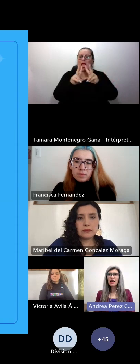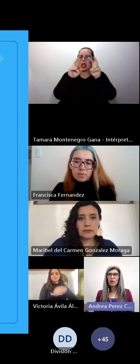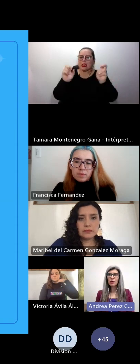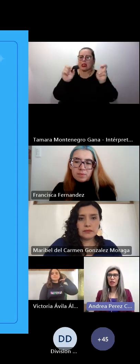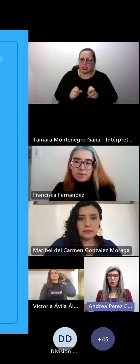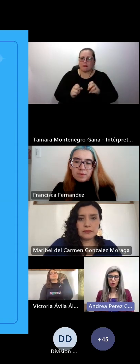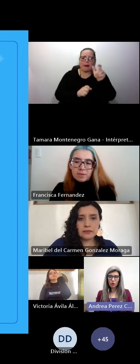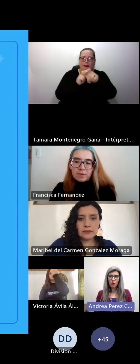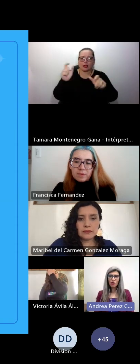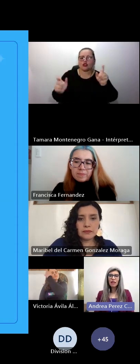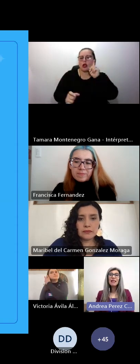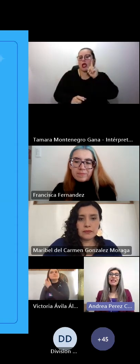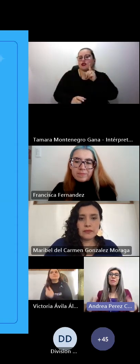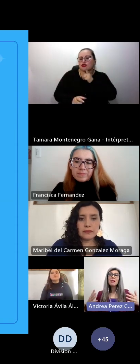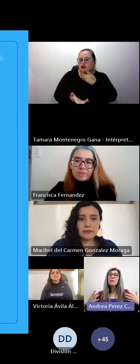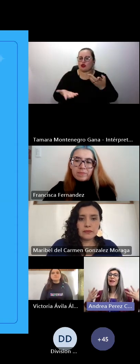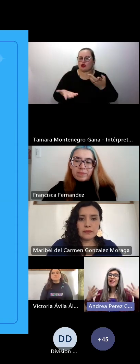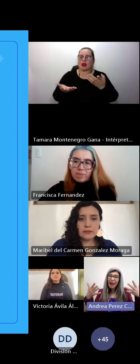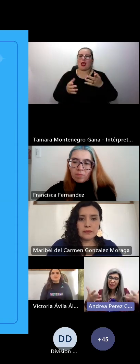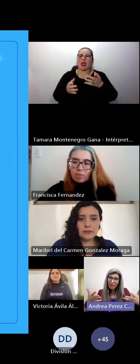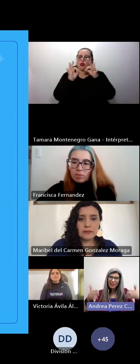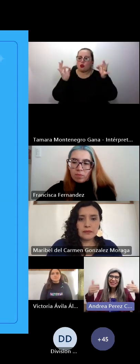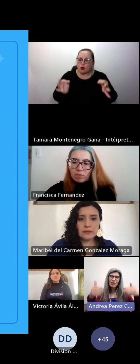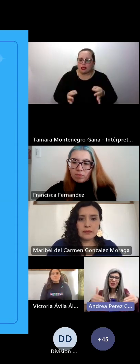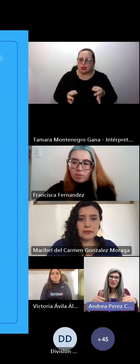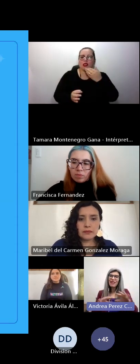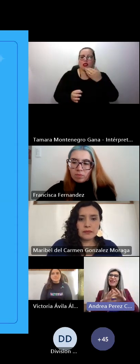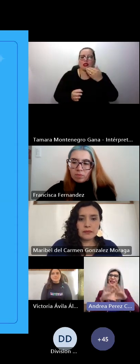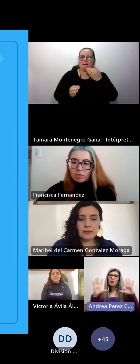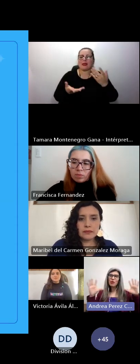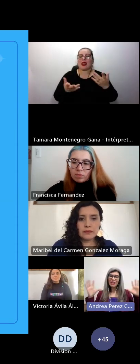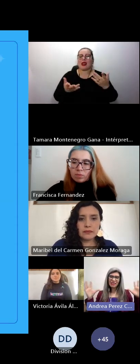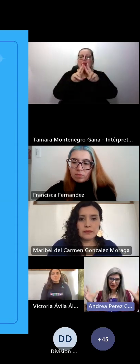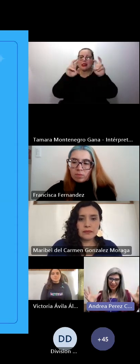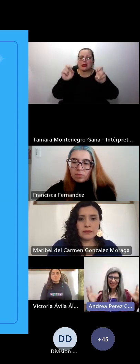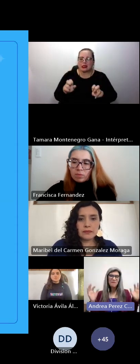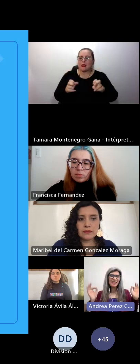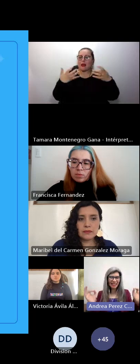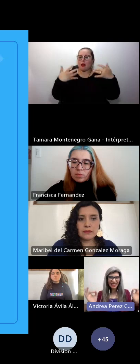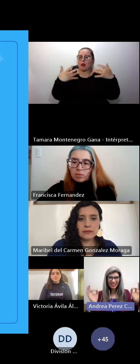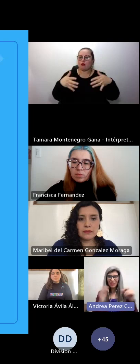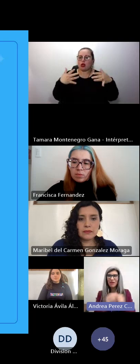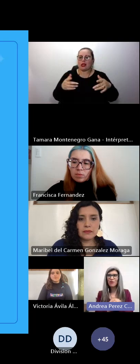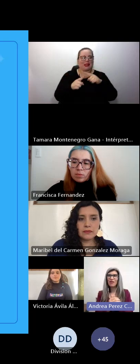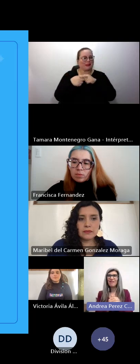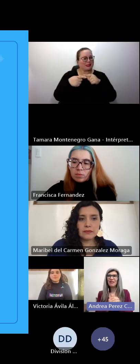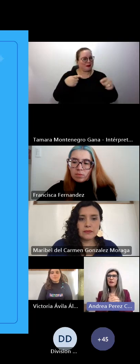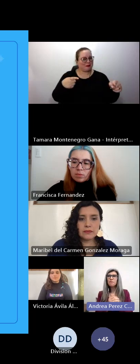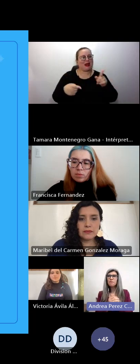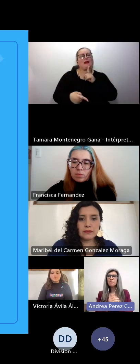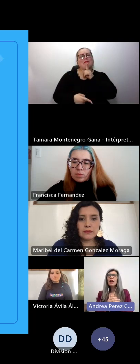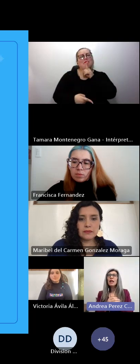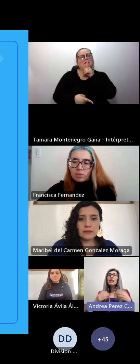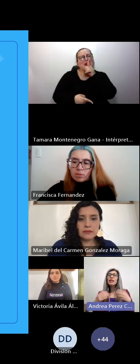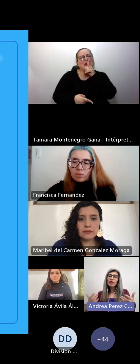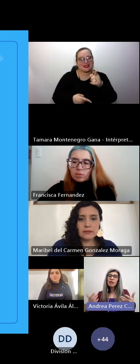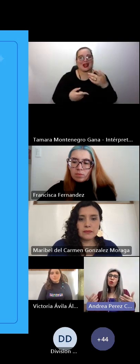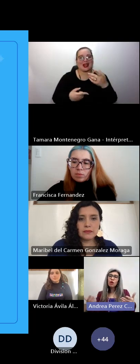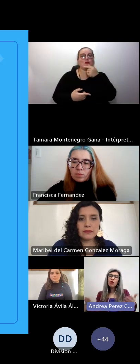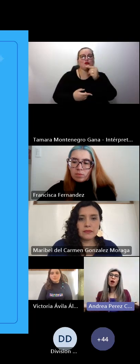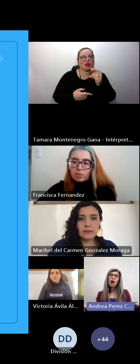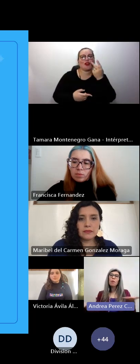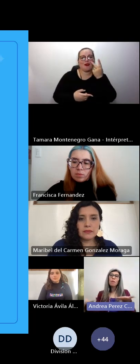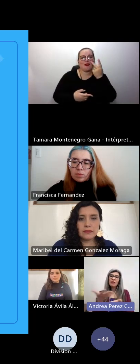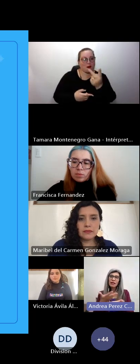sordas en nuestra educación, también enmarcando este webinar en una semana especial, ya lo vamos a ver,